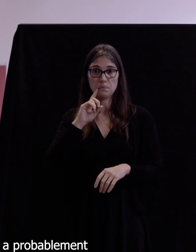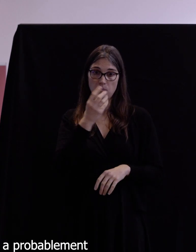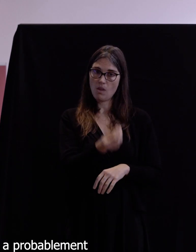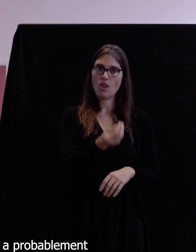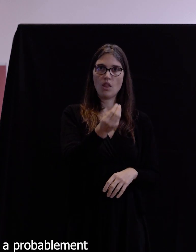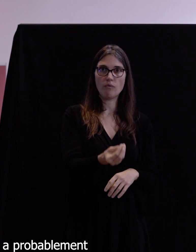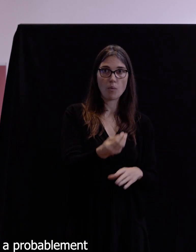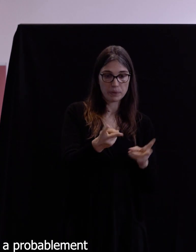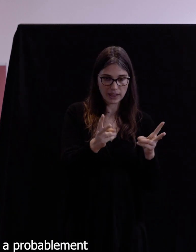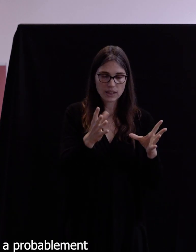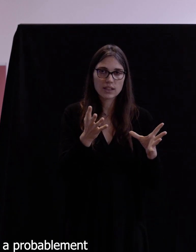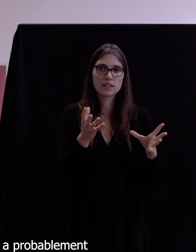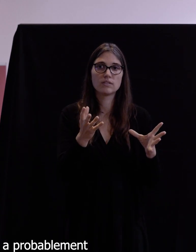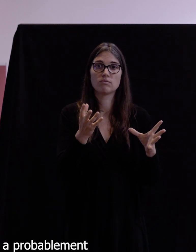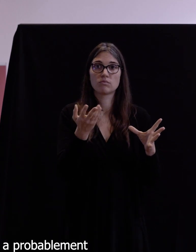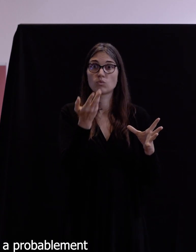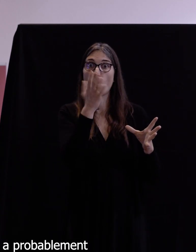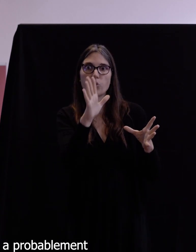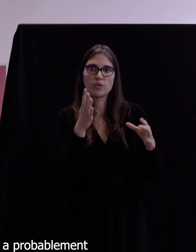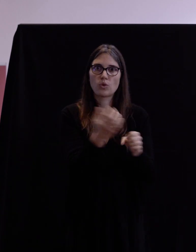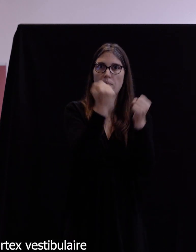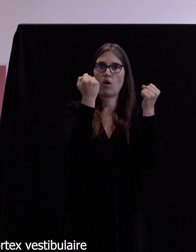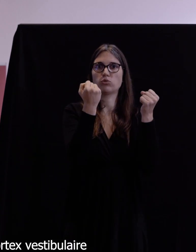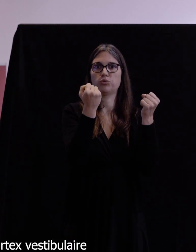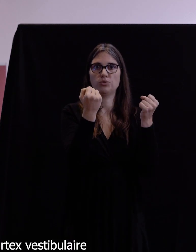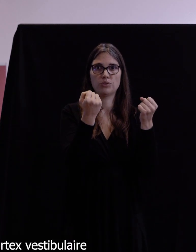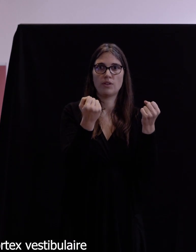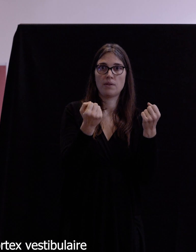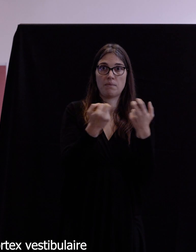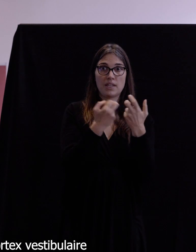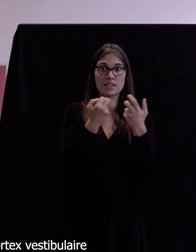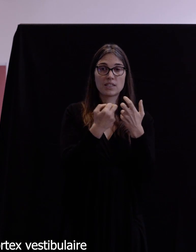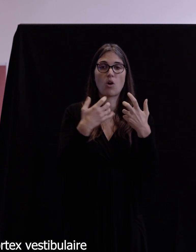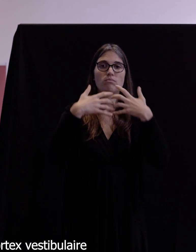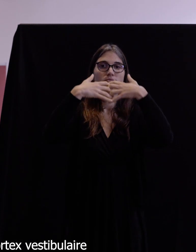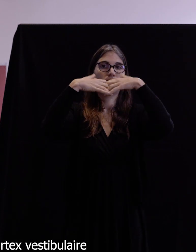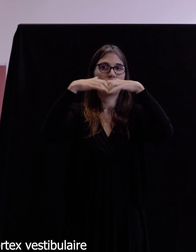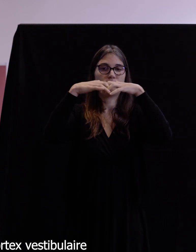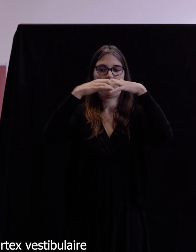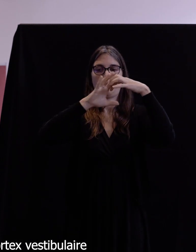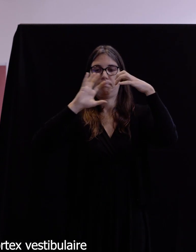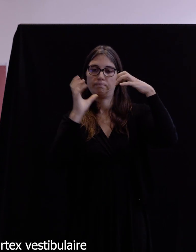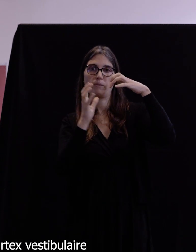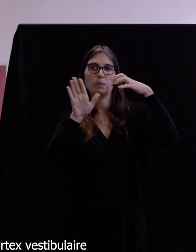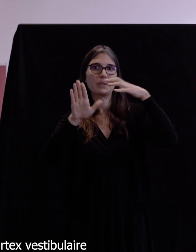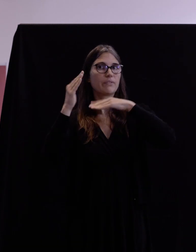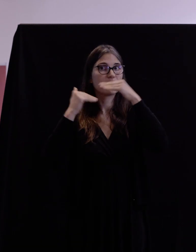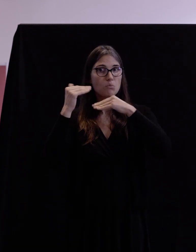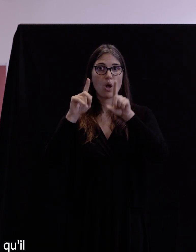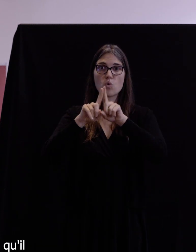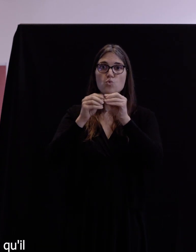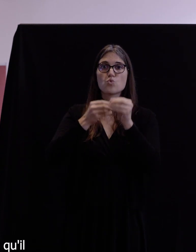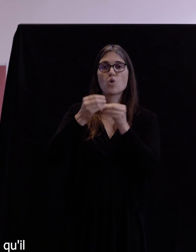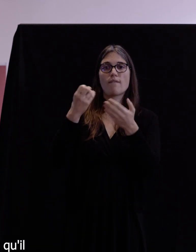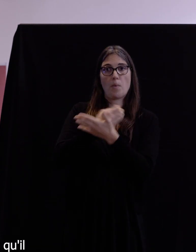y a probablement d'autres facultés au niveau en particulier du cortex vestibulaire et des informations centrales